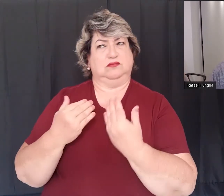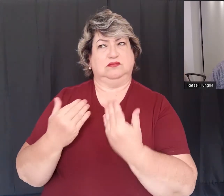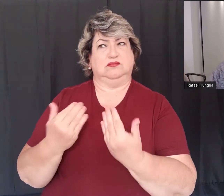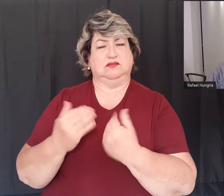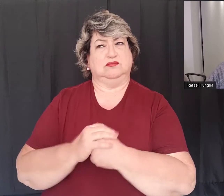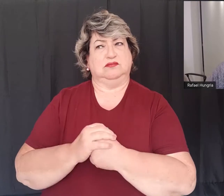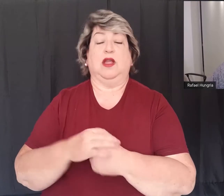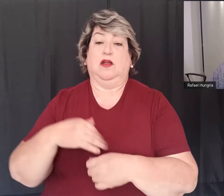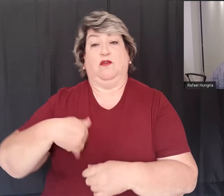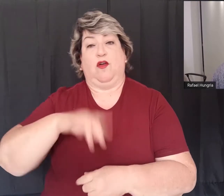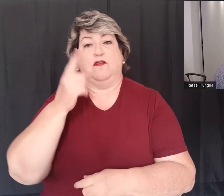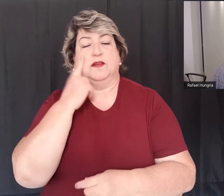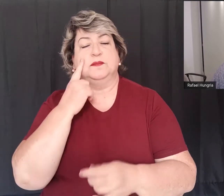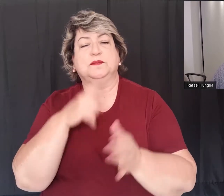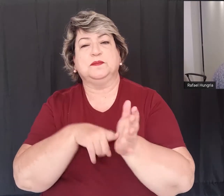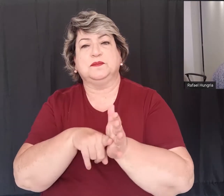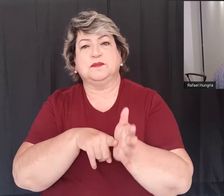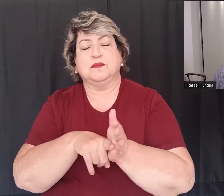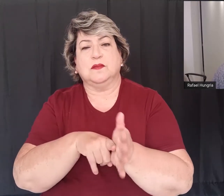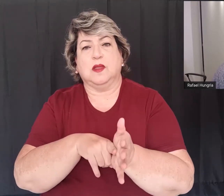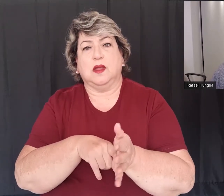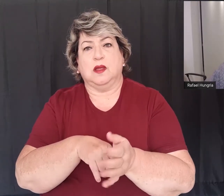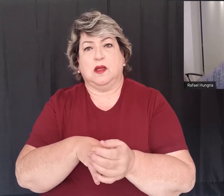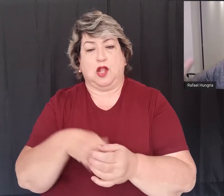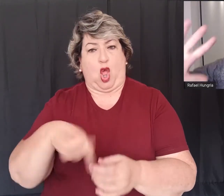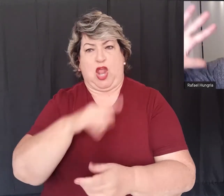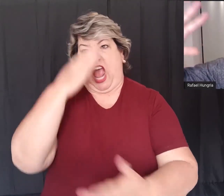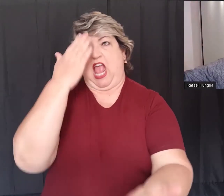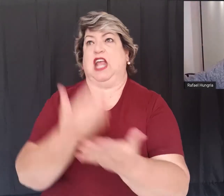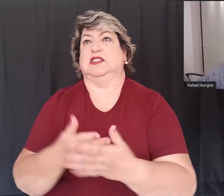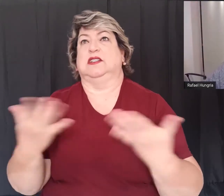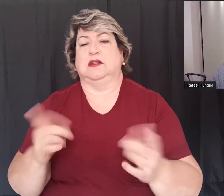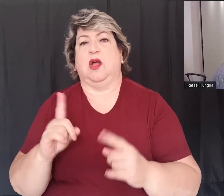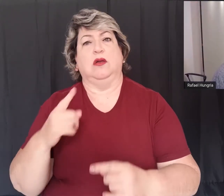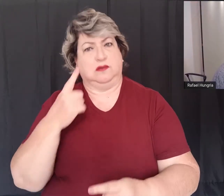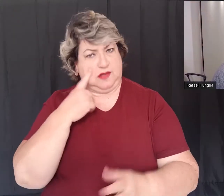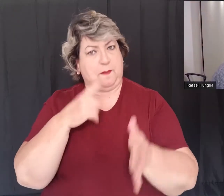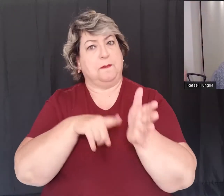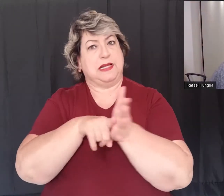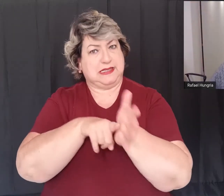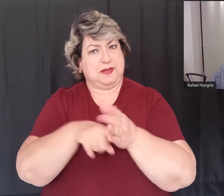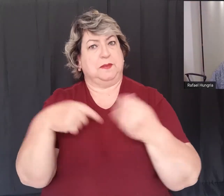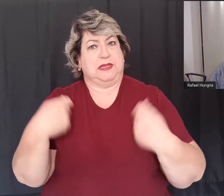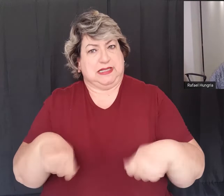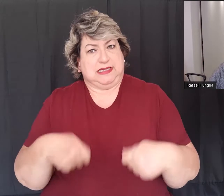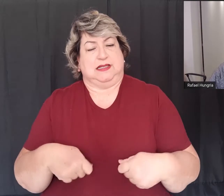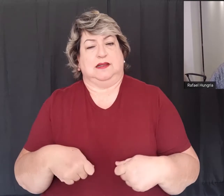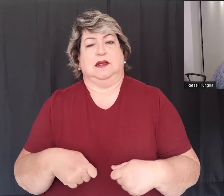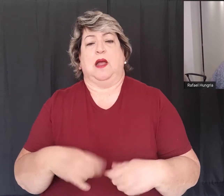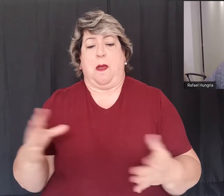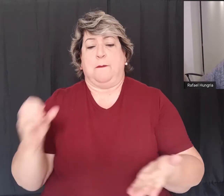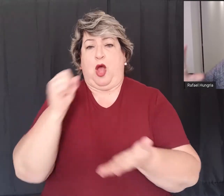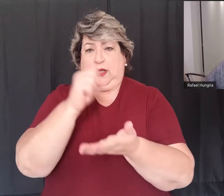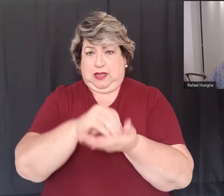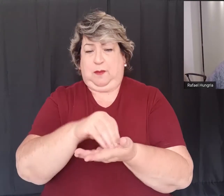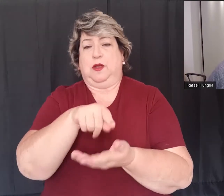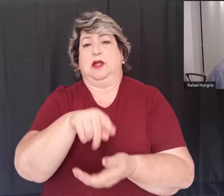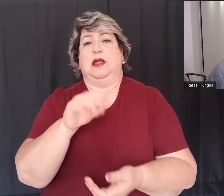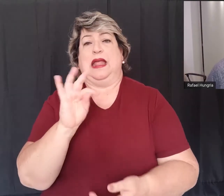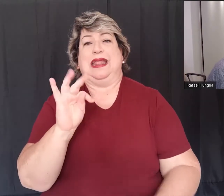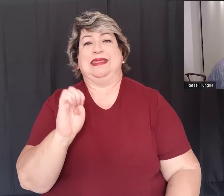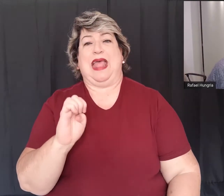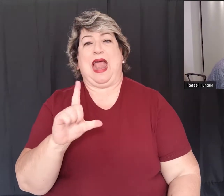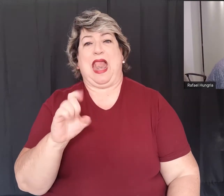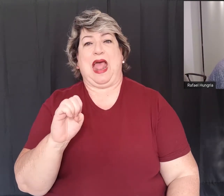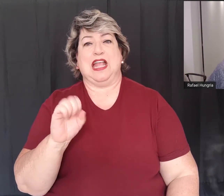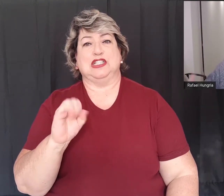fomos a campo fazer os experimentos. É diferente, nós vamos acreditar cegamente em algo, nós temos que fazer a pesquisa. Colocamos um